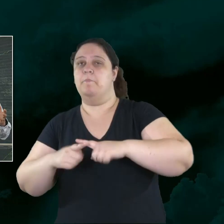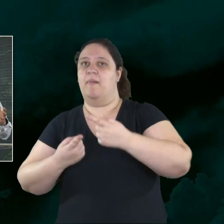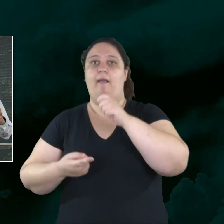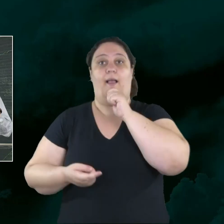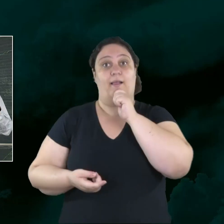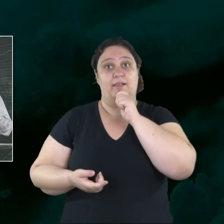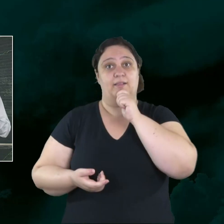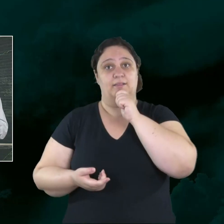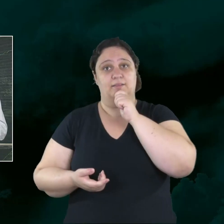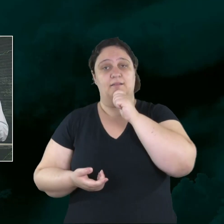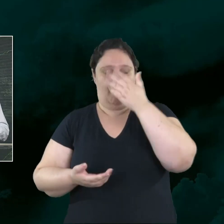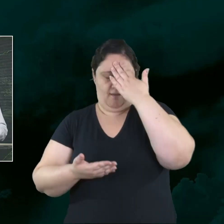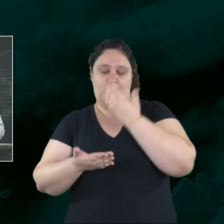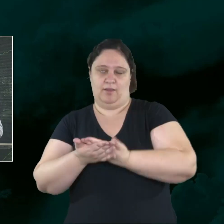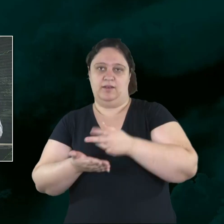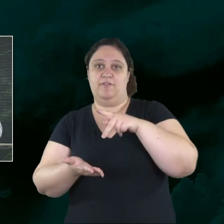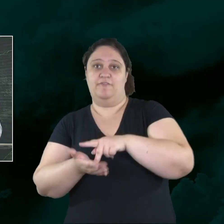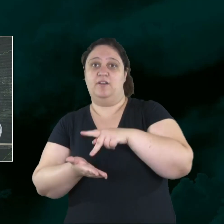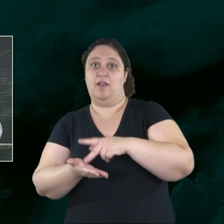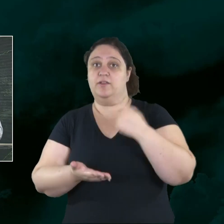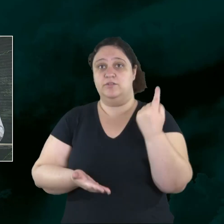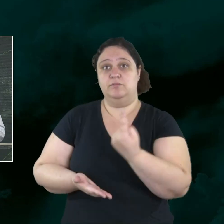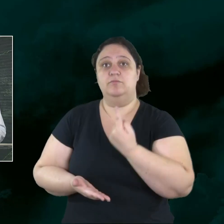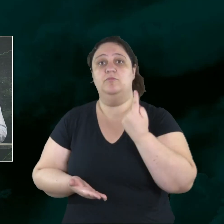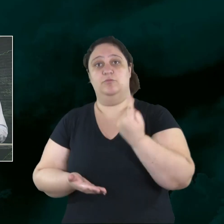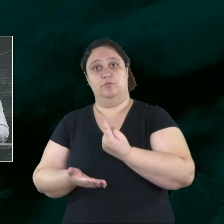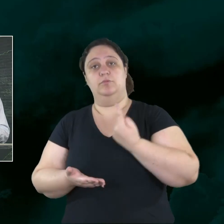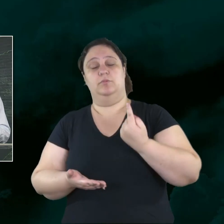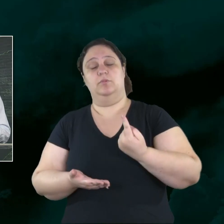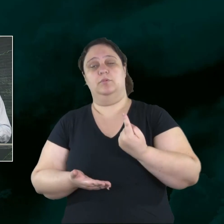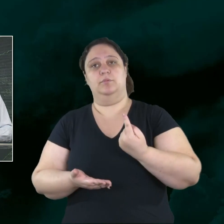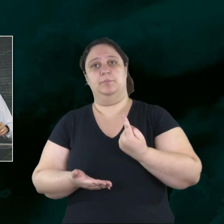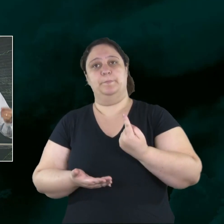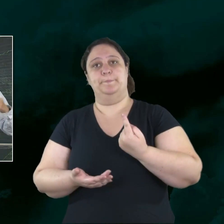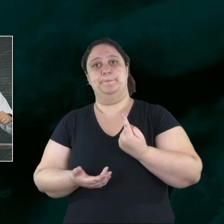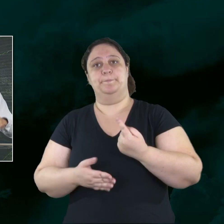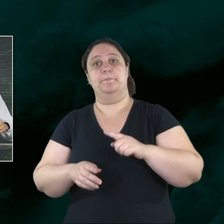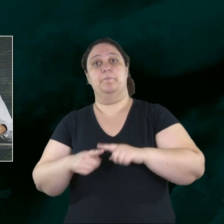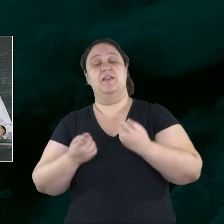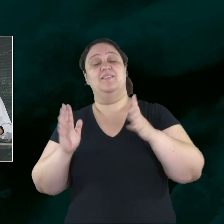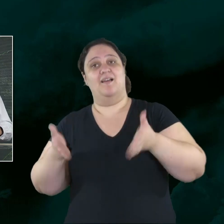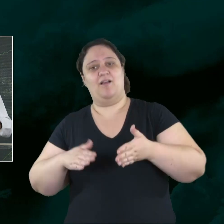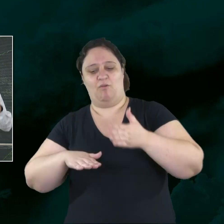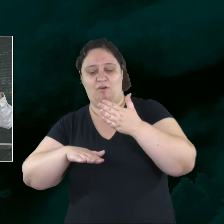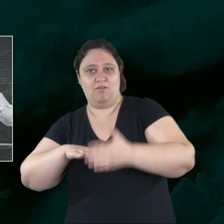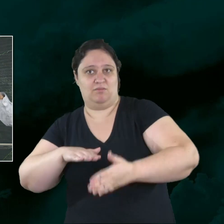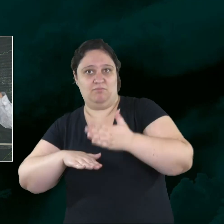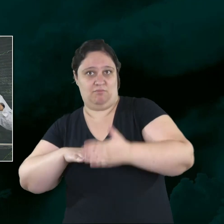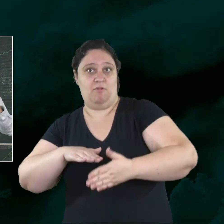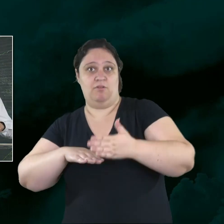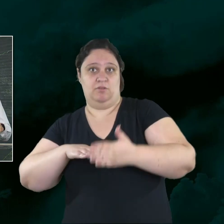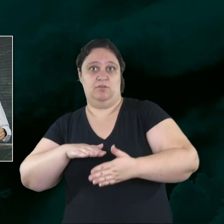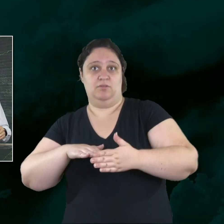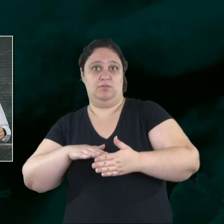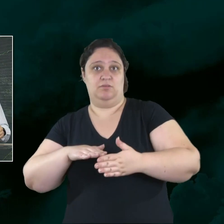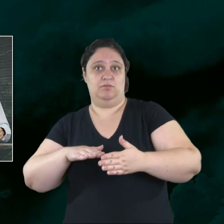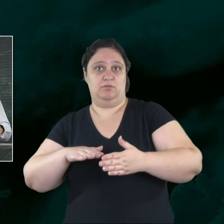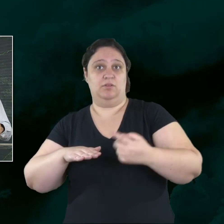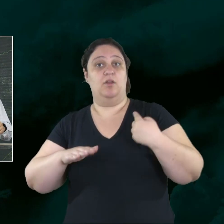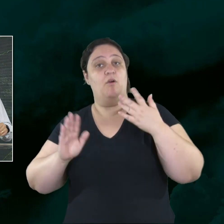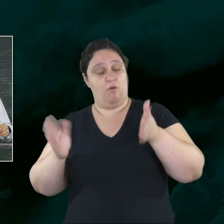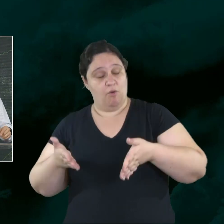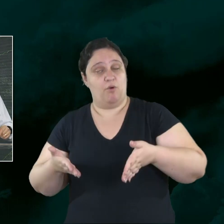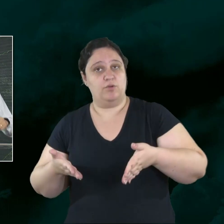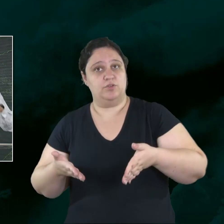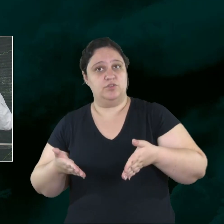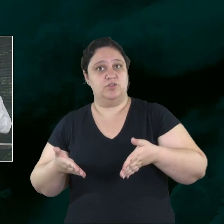ainda falava-se em uma verdade única e universal. Em nossos dias, falar nesses termos é